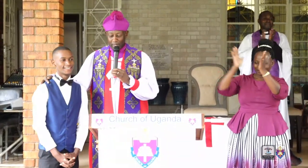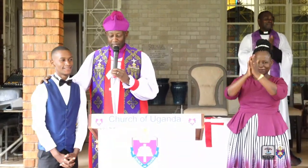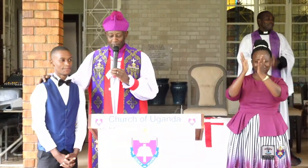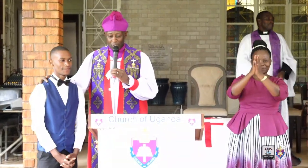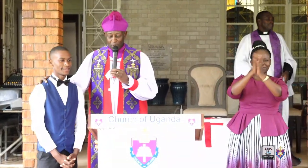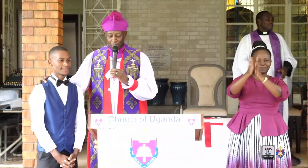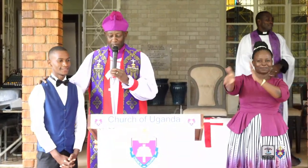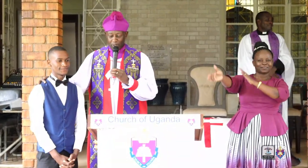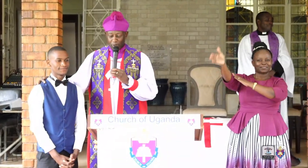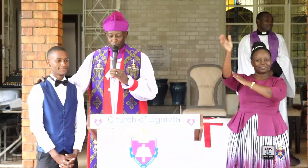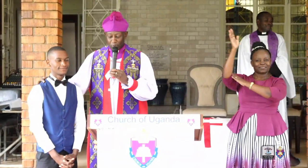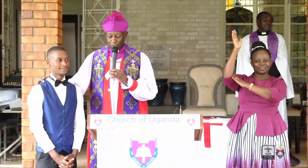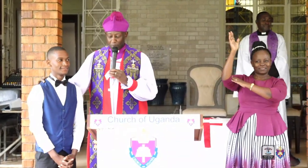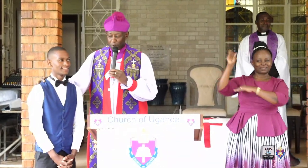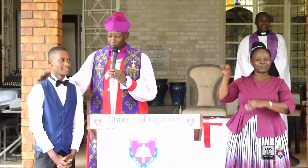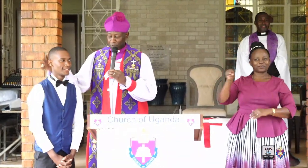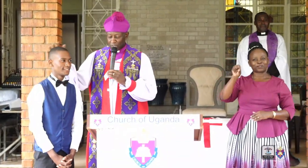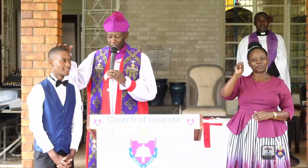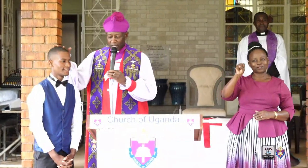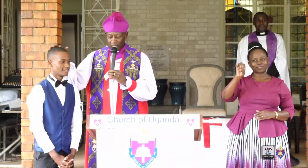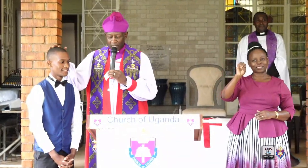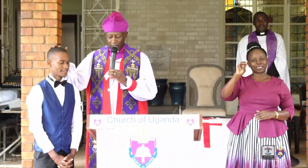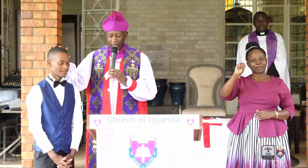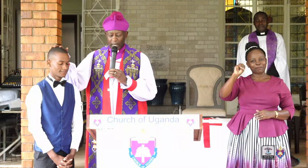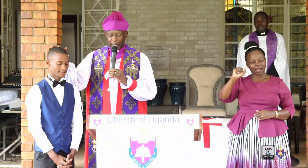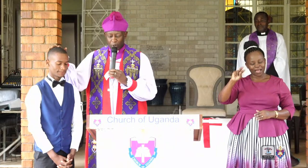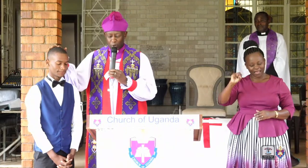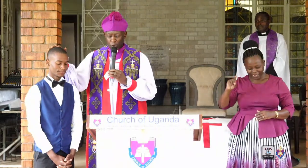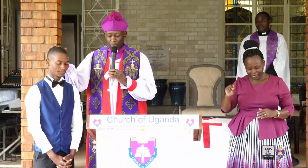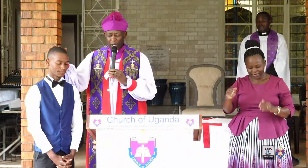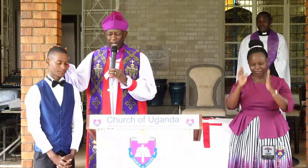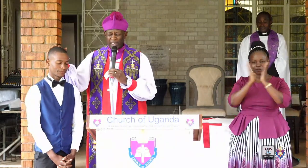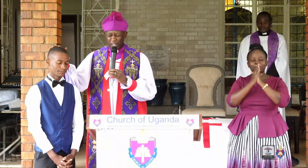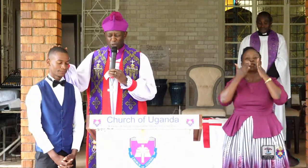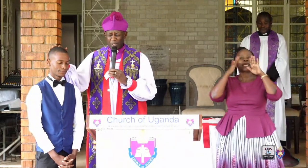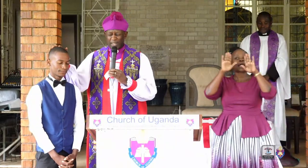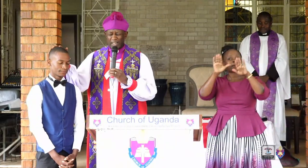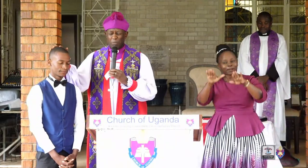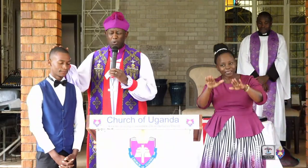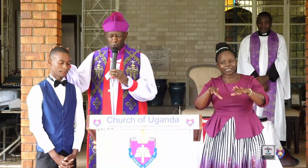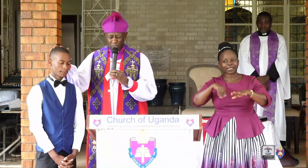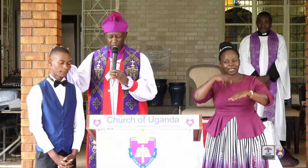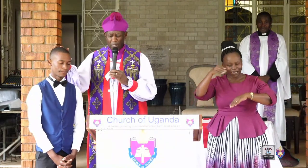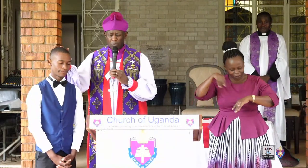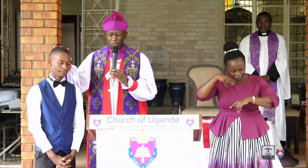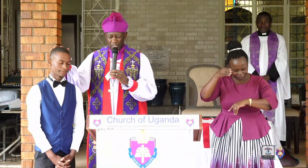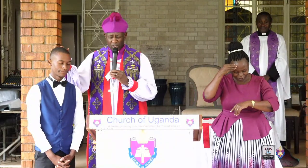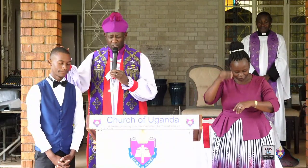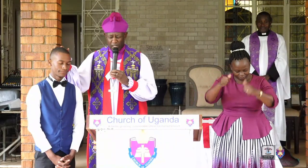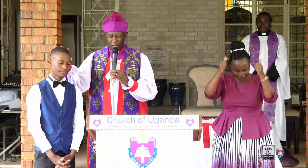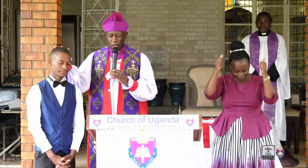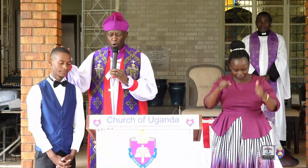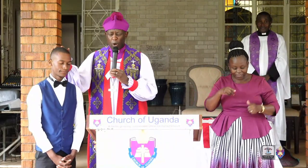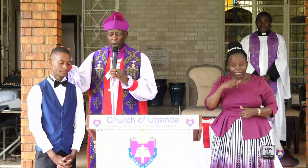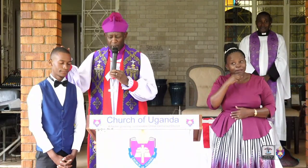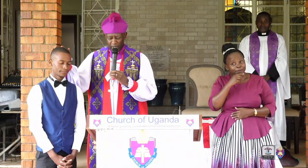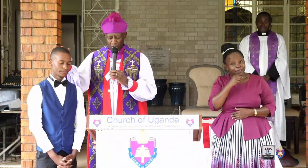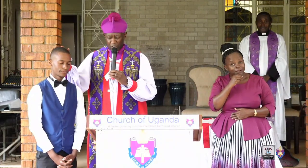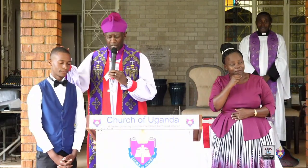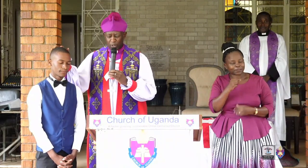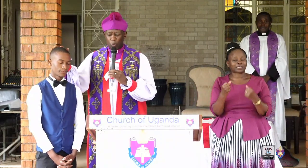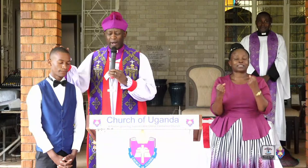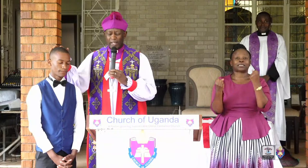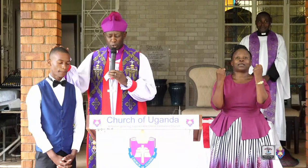tukabazonyorwa Semana ndono tumusabira omukisa era nga agenda okusoma atasomere ddala bulungi abere musajja owa